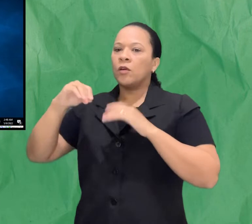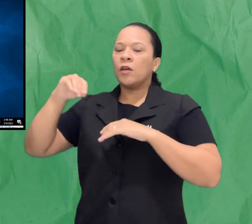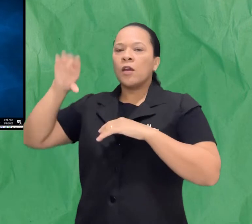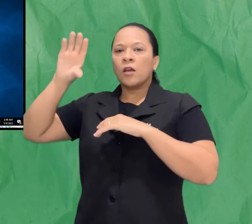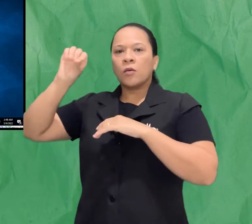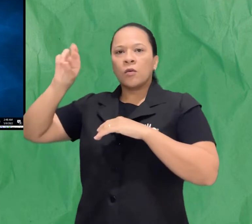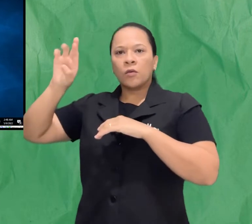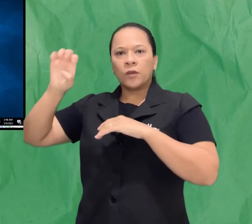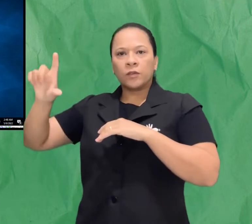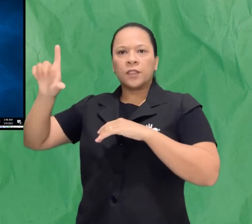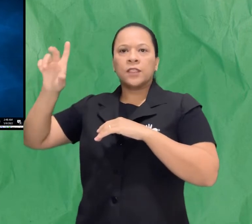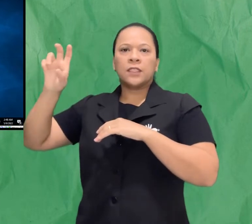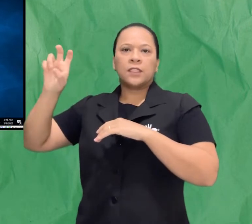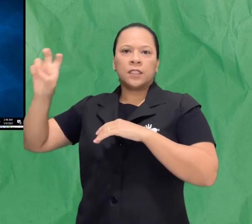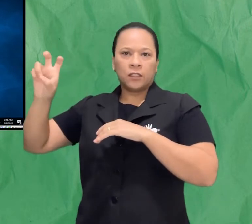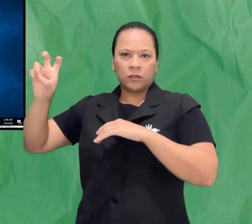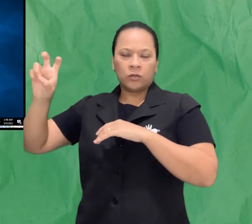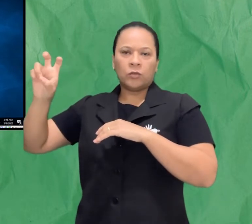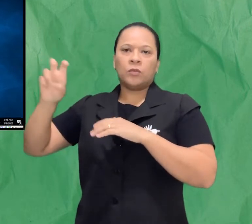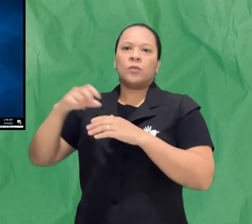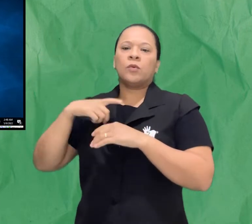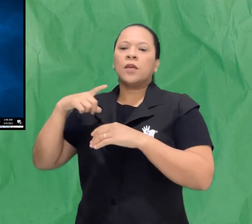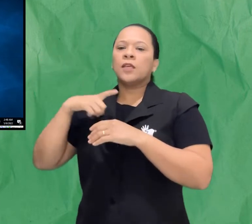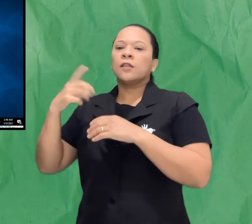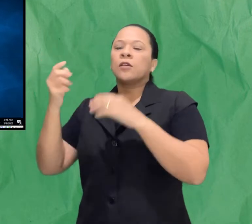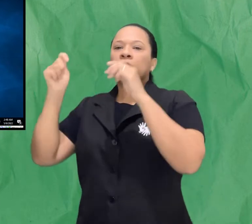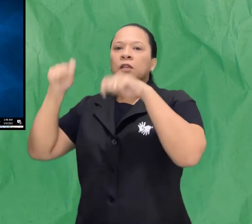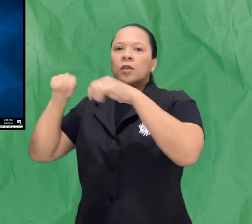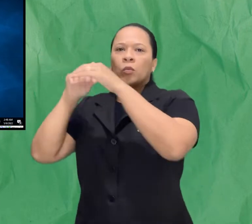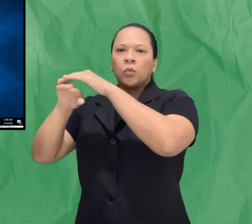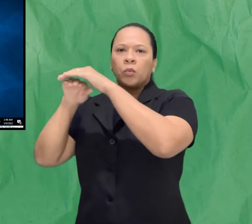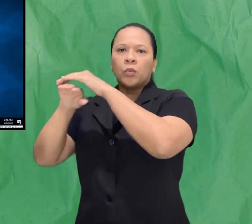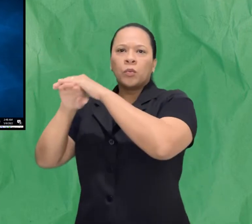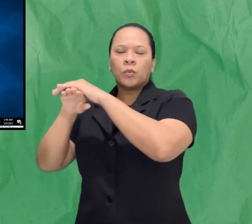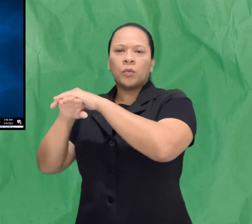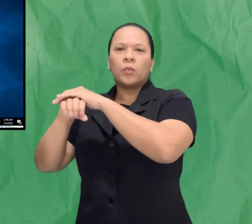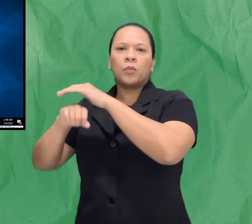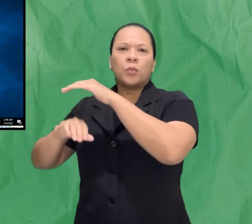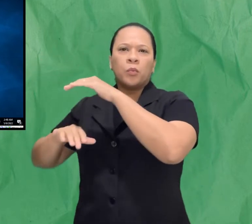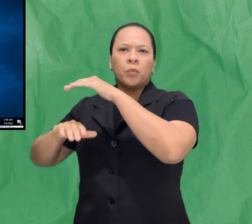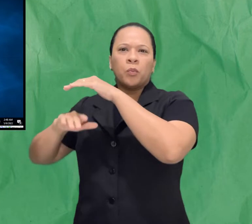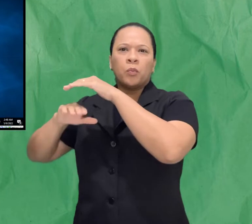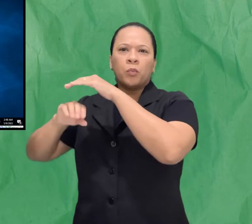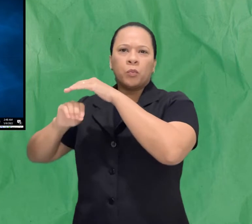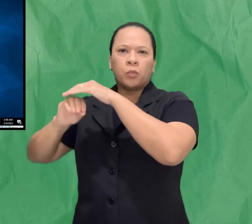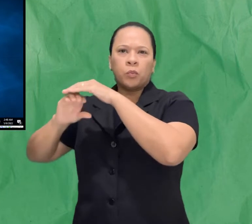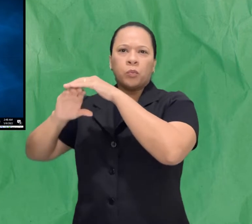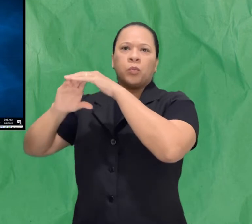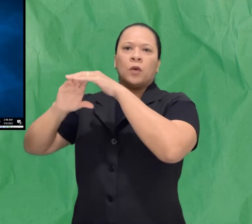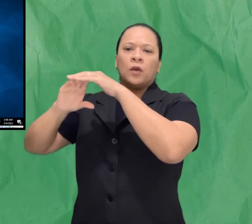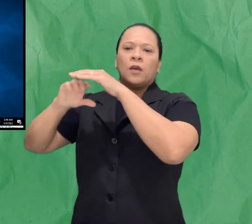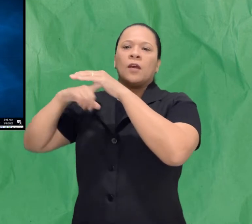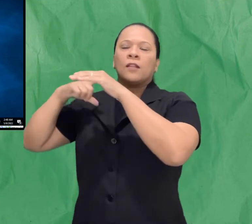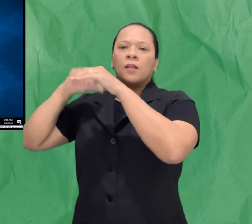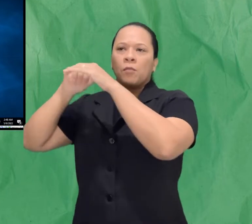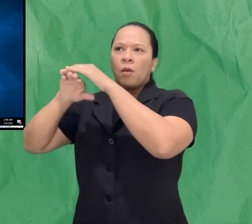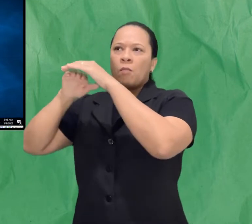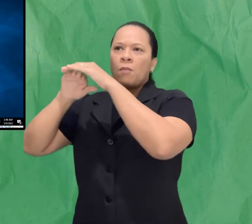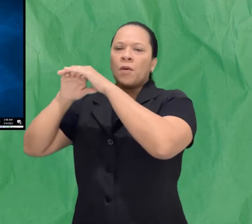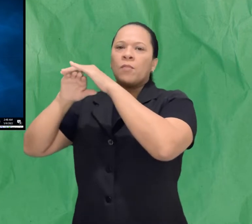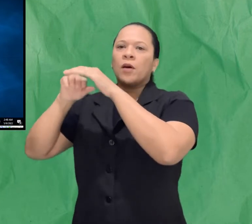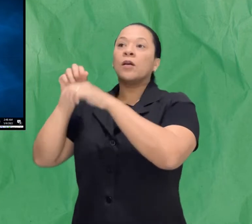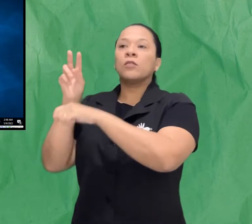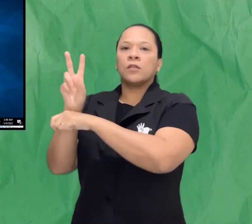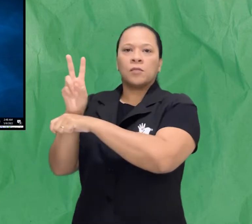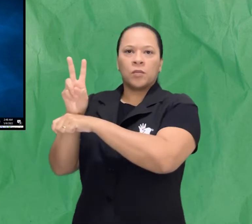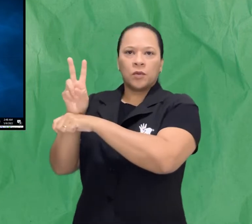velocidade dele. Eu tenho a capacidade instalada da minha memória RAM, do meu armazenamento temporário.